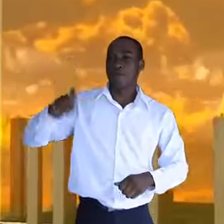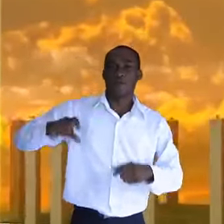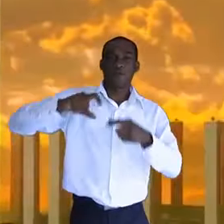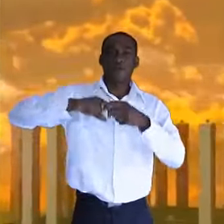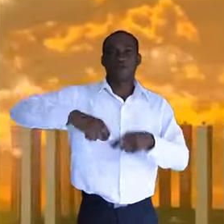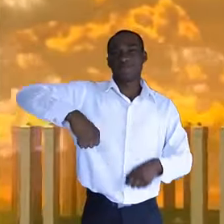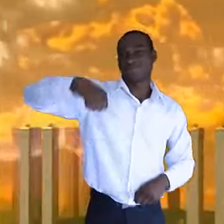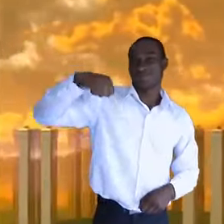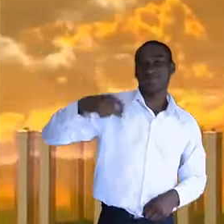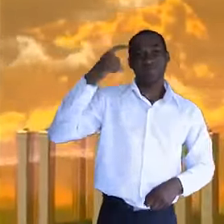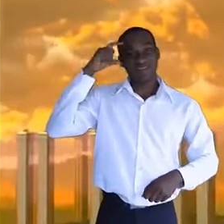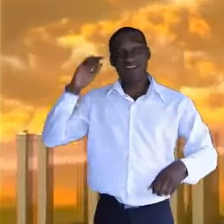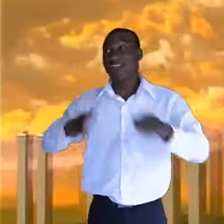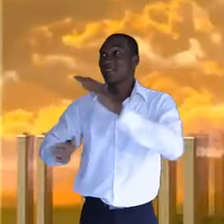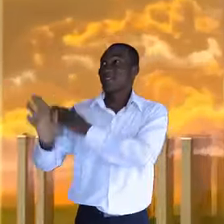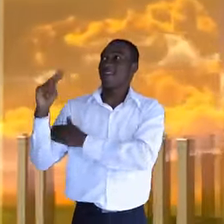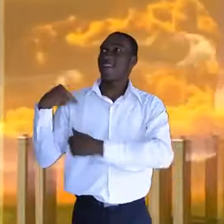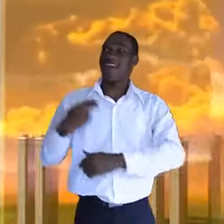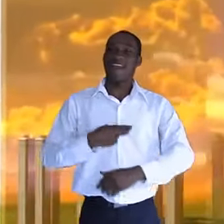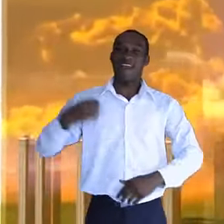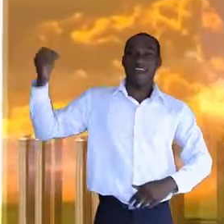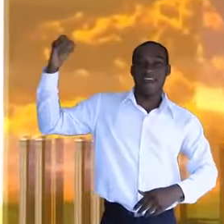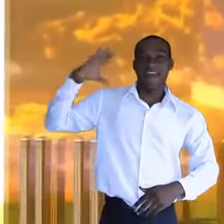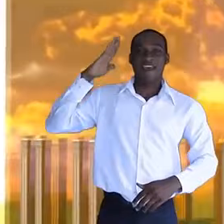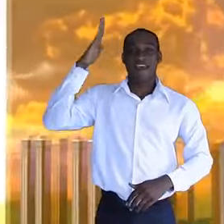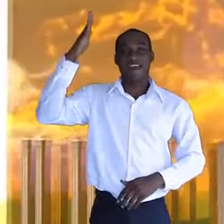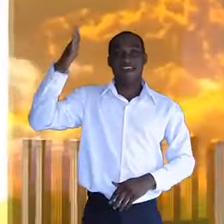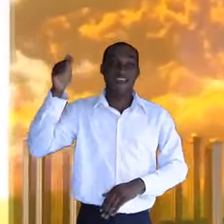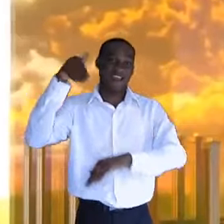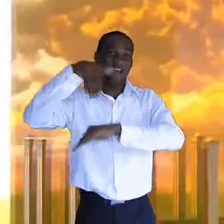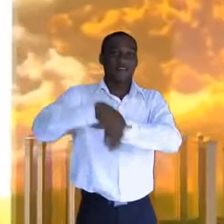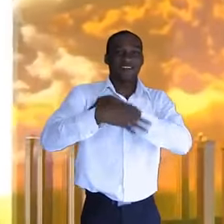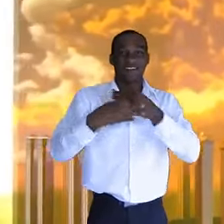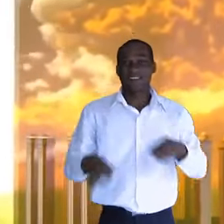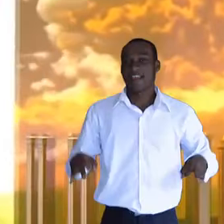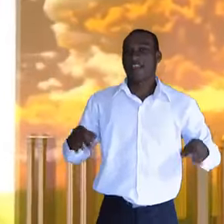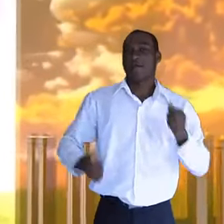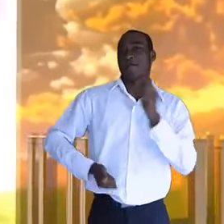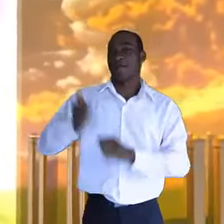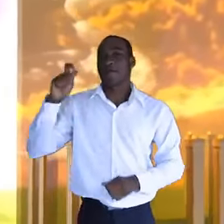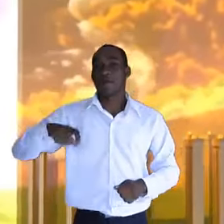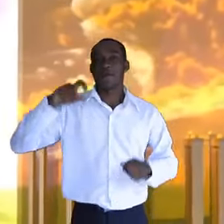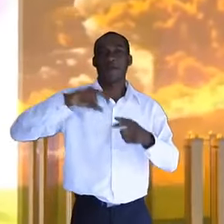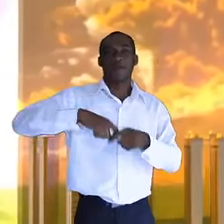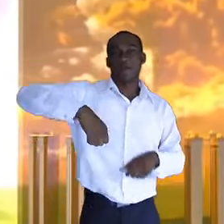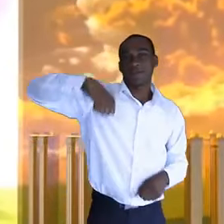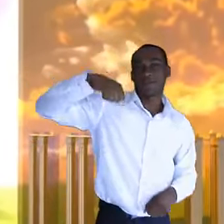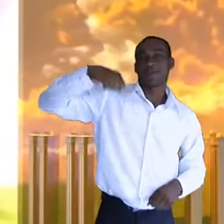D'une lampe, ni lumière du soleil, Dieu nous éclairera. Il n'y aura plus de nuit, plus